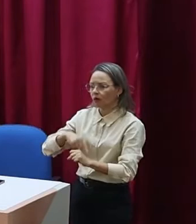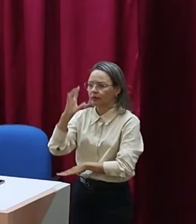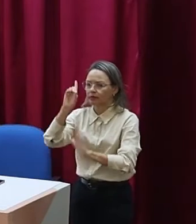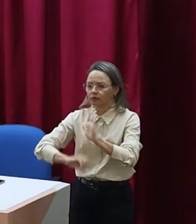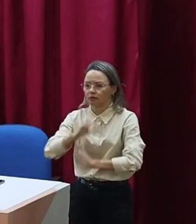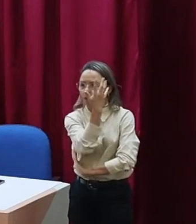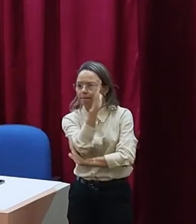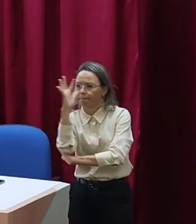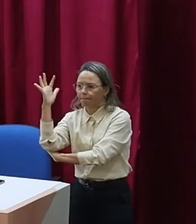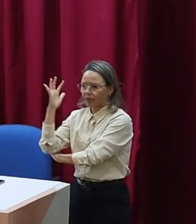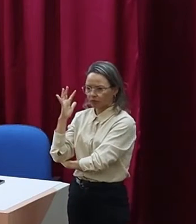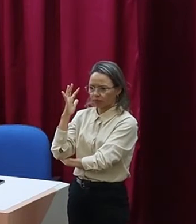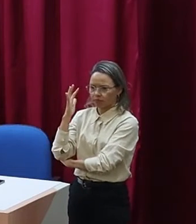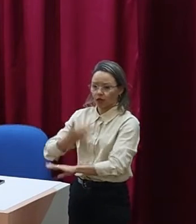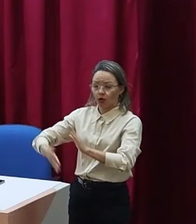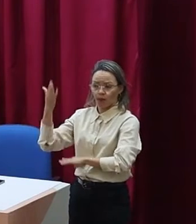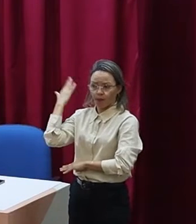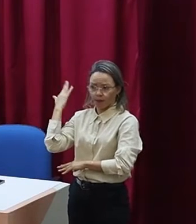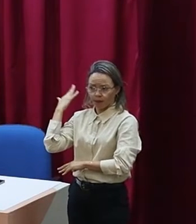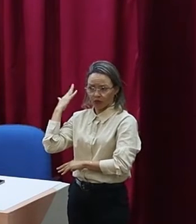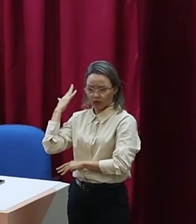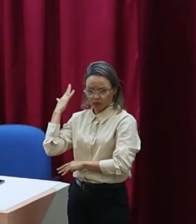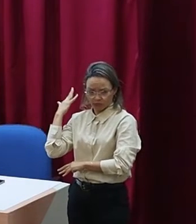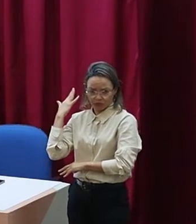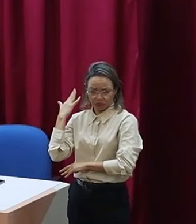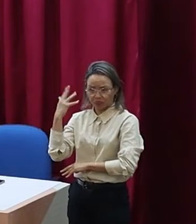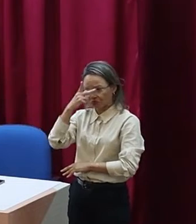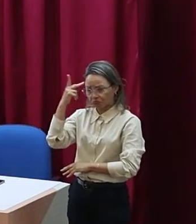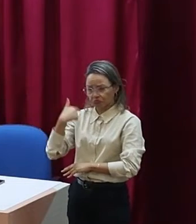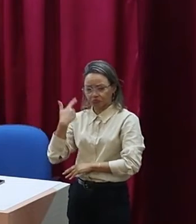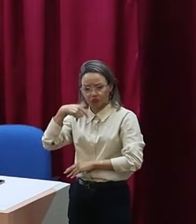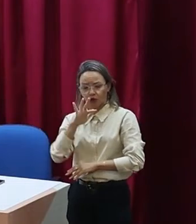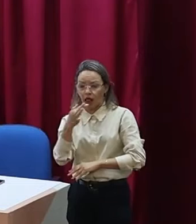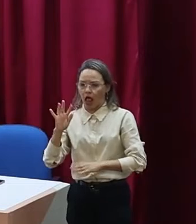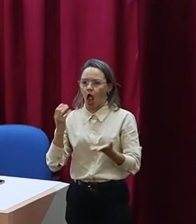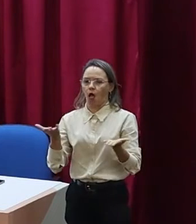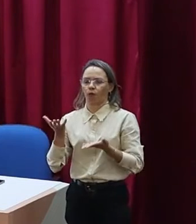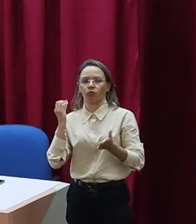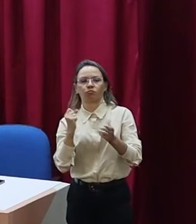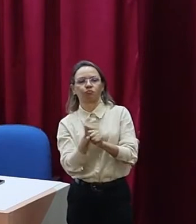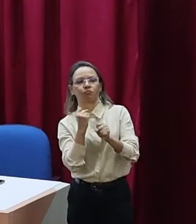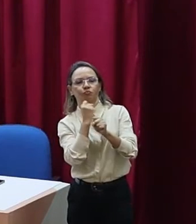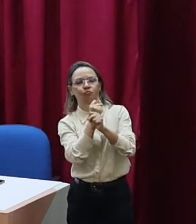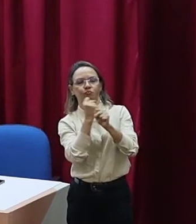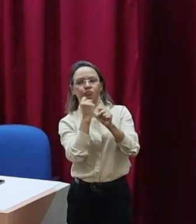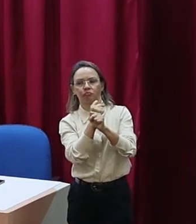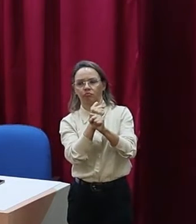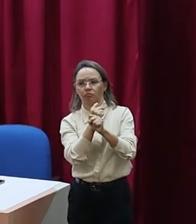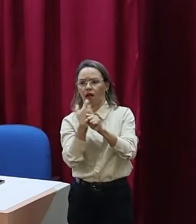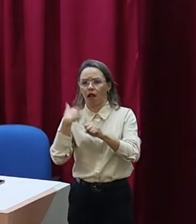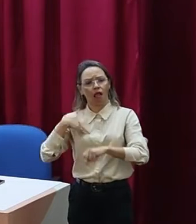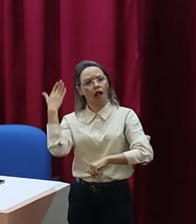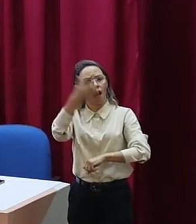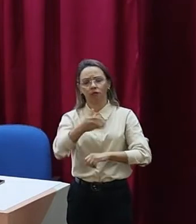ambiental. Antigamente, quando um determinado ente federativo queria construir uma obra pública, ele ia lá